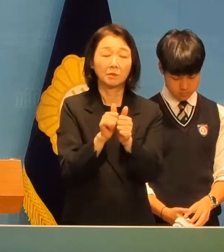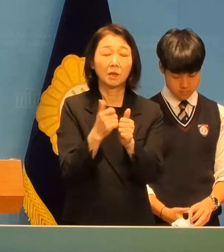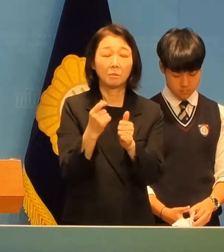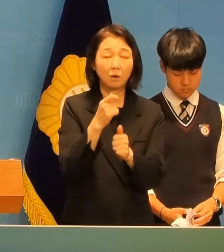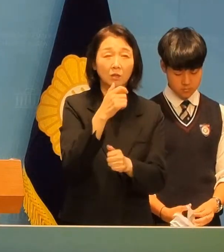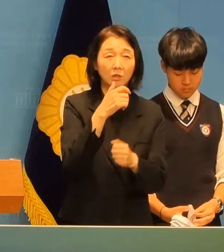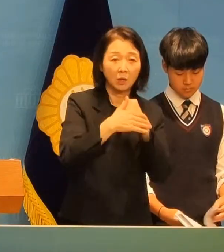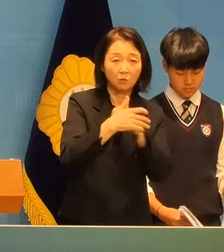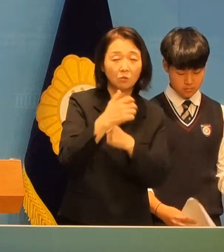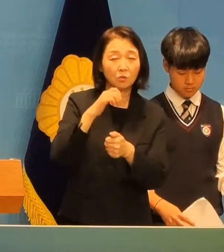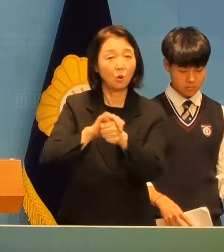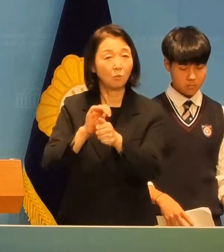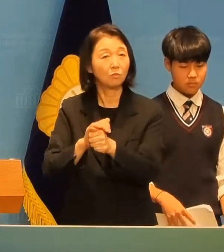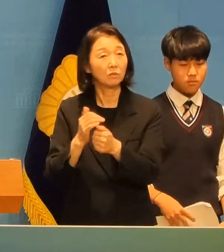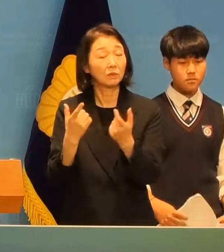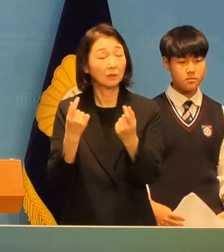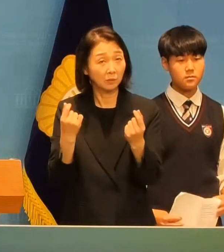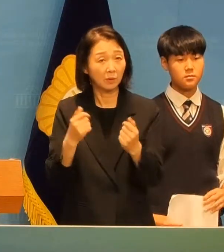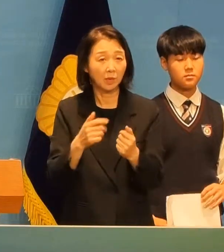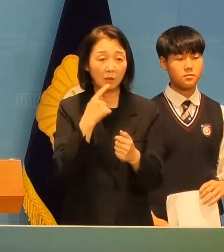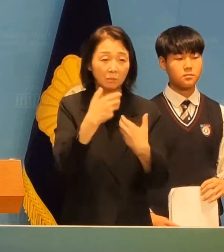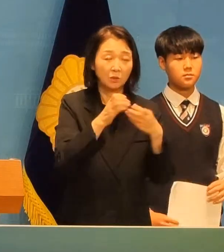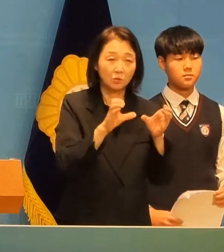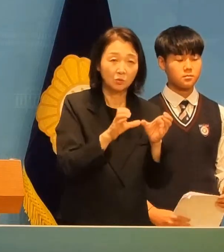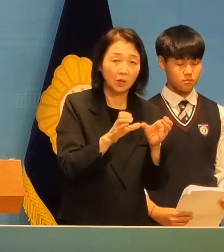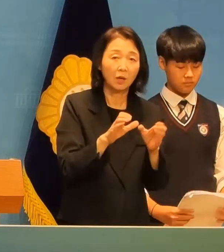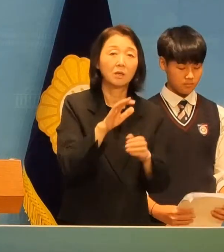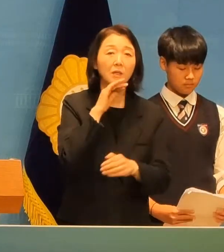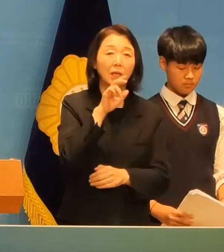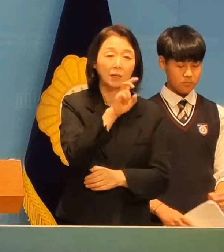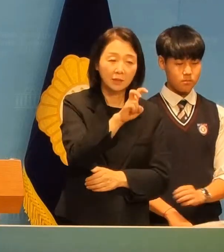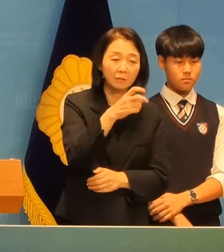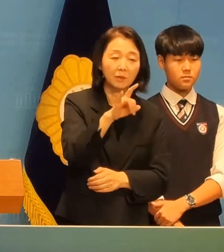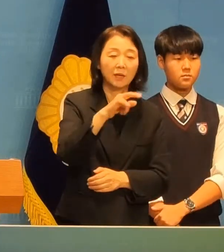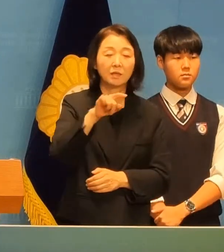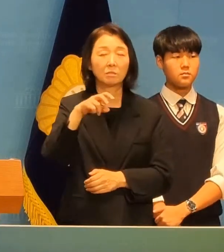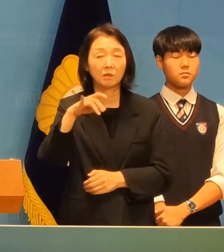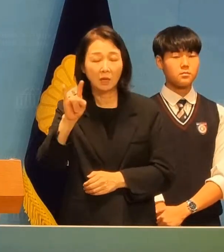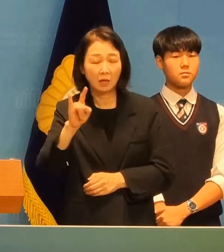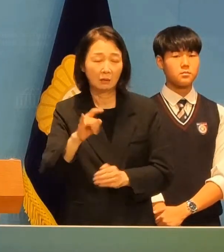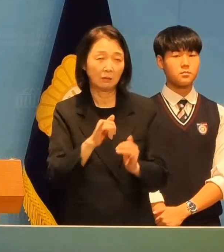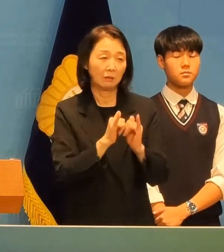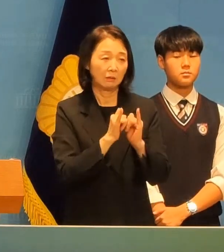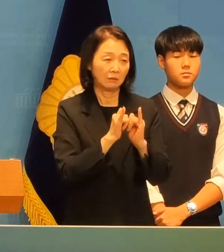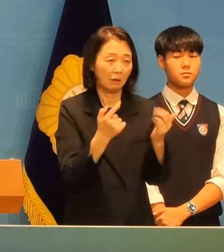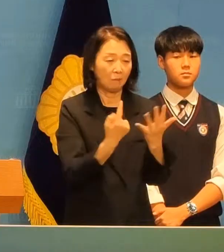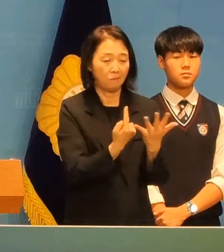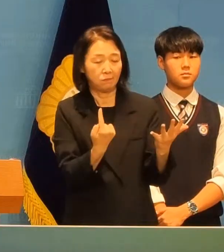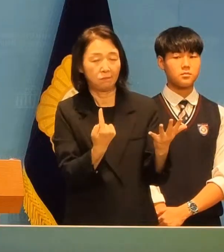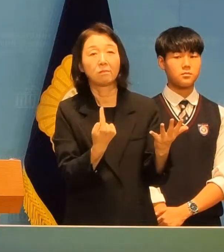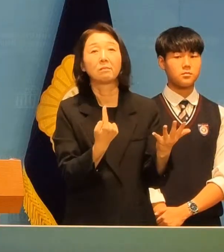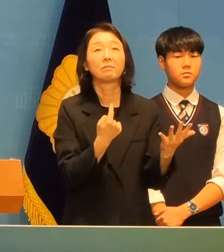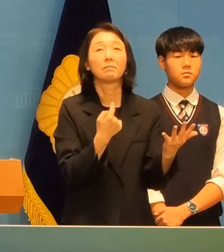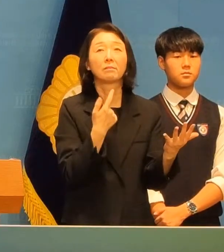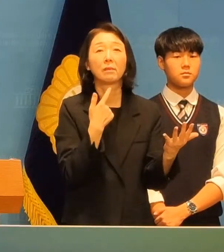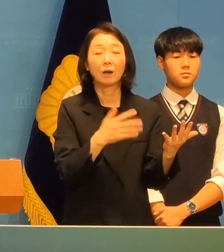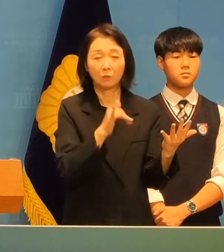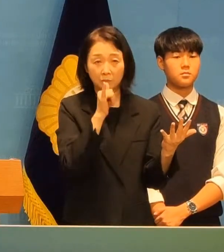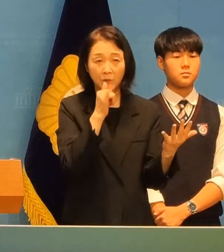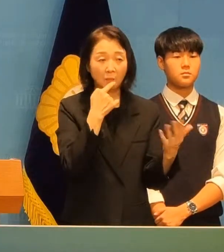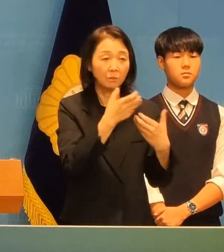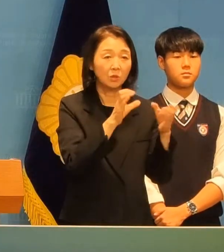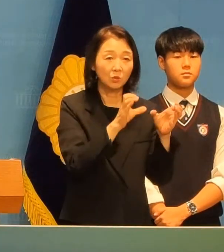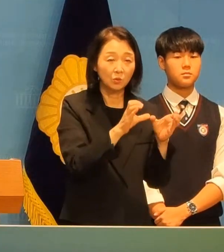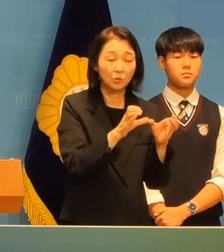지역과 비슷했습니다. 더불어민주당은 1020 세대 민심으로부터 멀어지고 있음이 분명합니다.